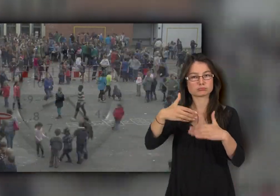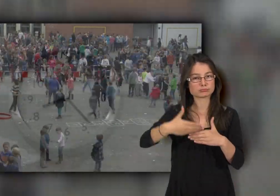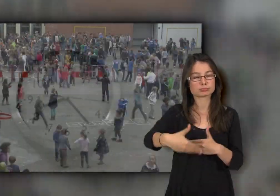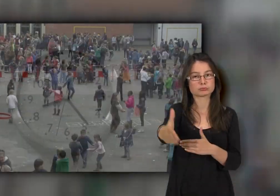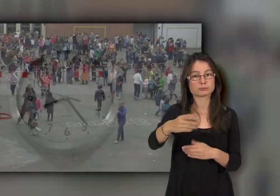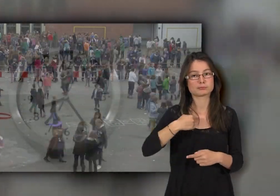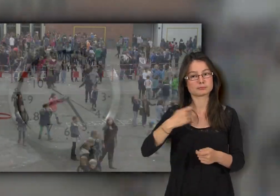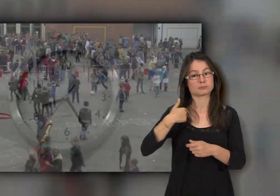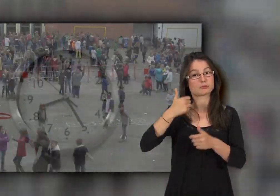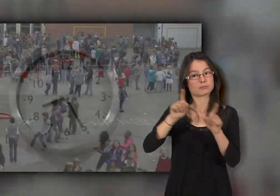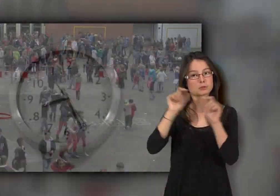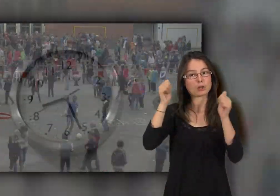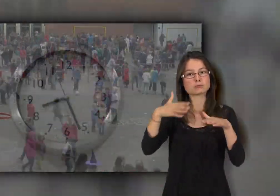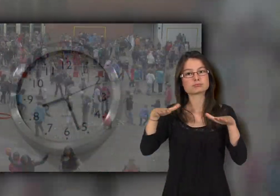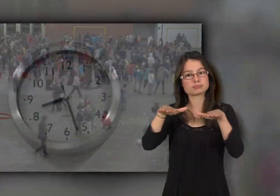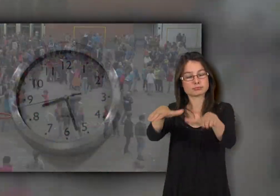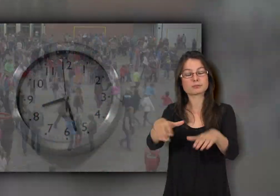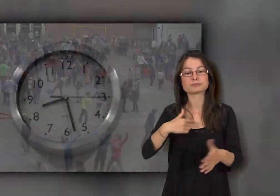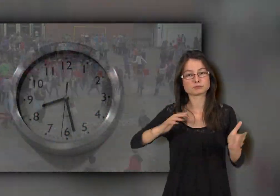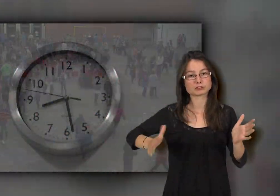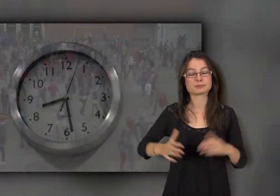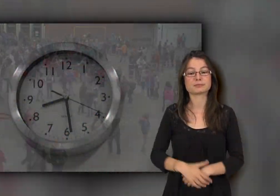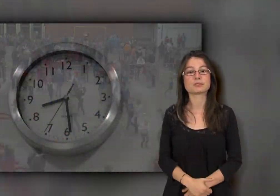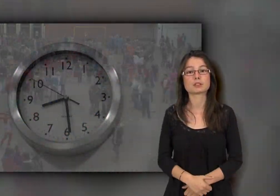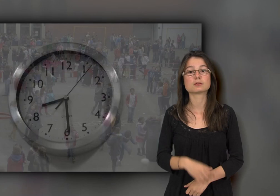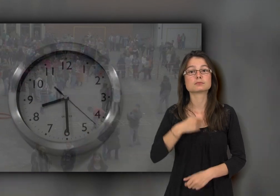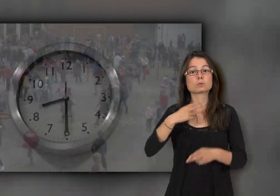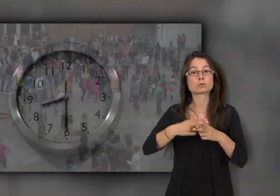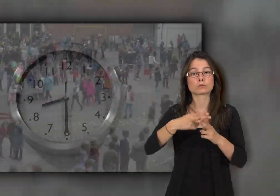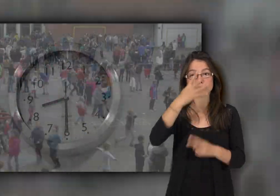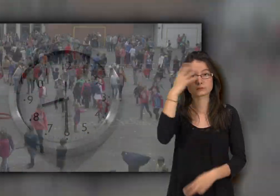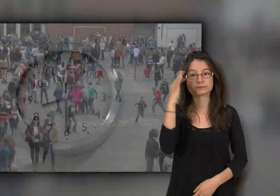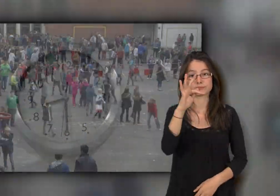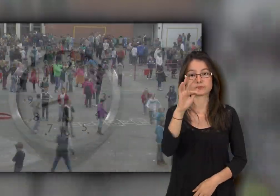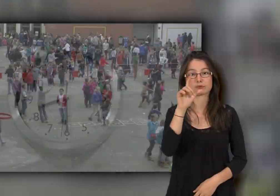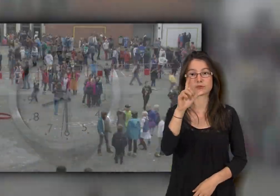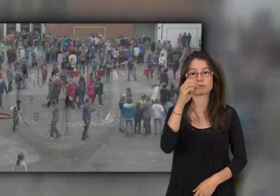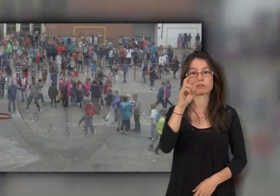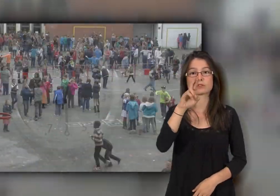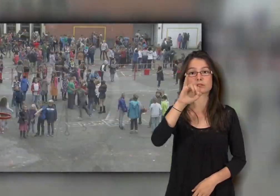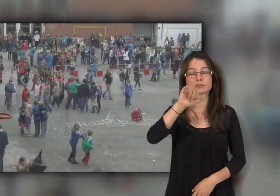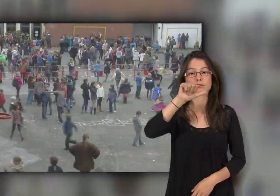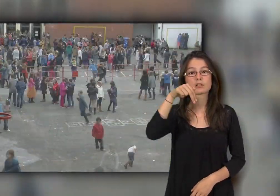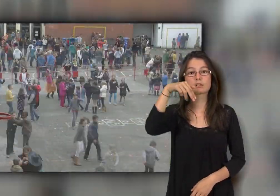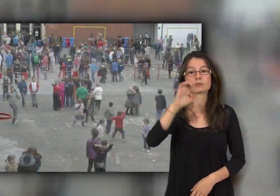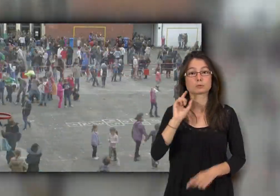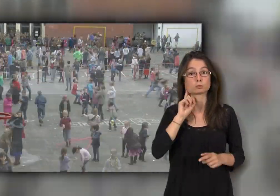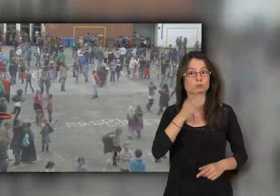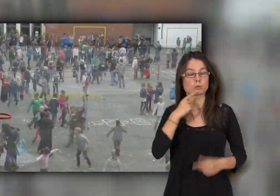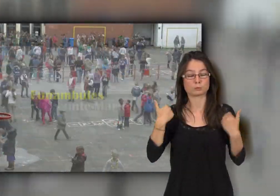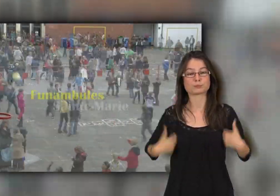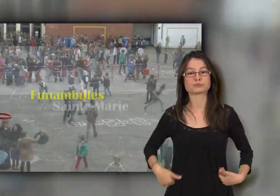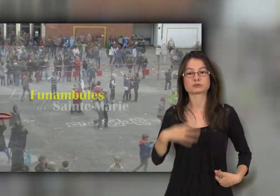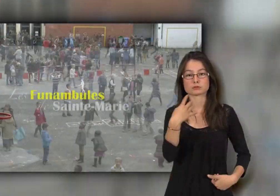Vous savez, l'avantage d'être sourd, eh bien, c'est que la sonnerie, on n'entend pas. Enfin, faut que je coupe mon emploi auditif pour